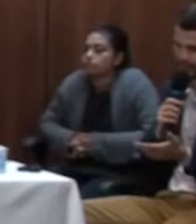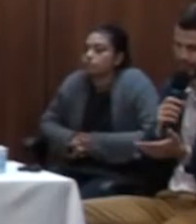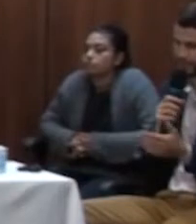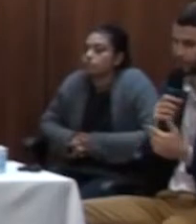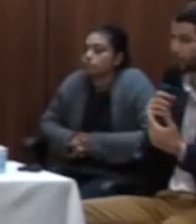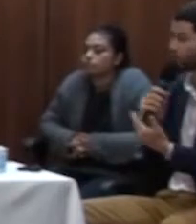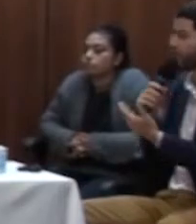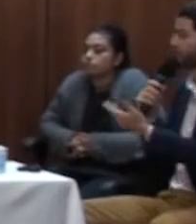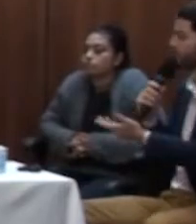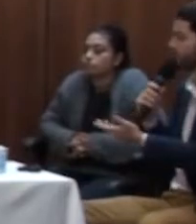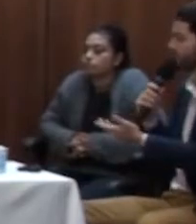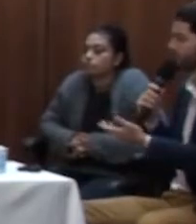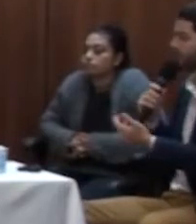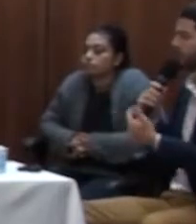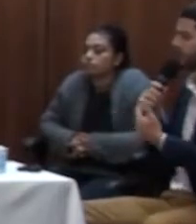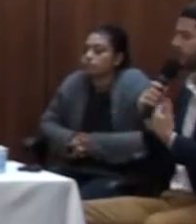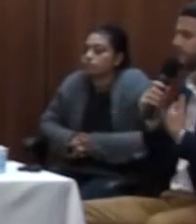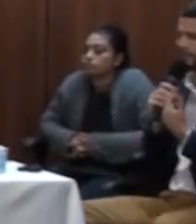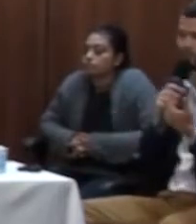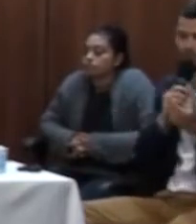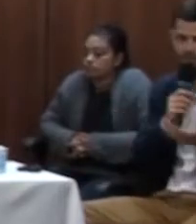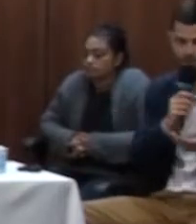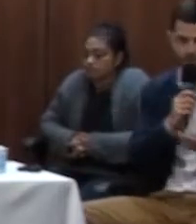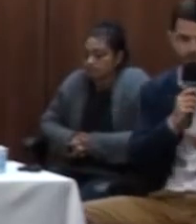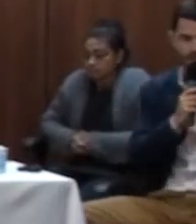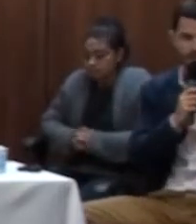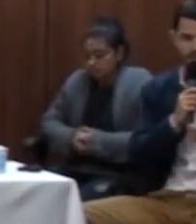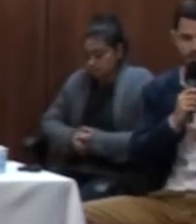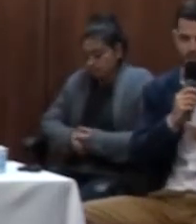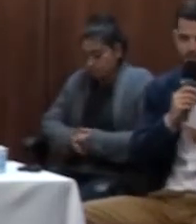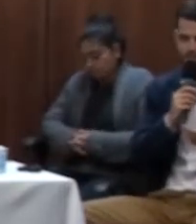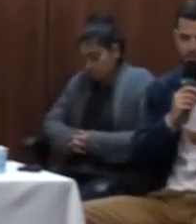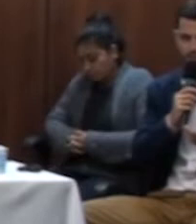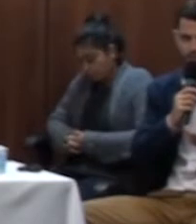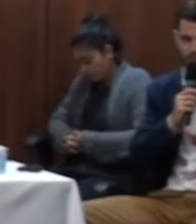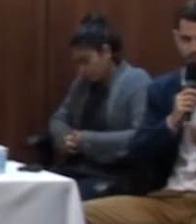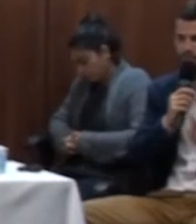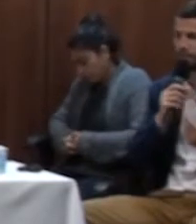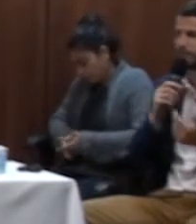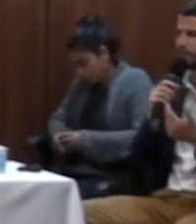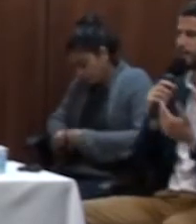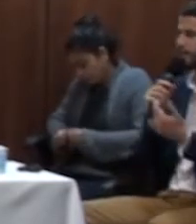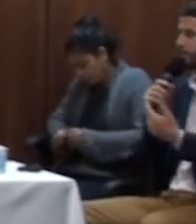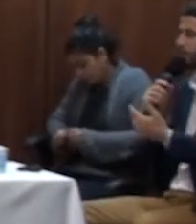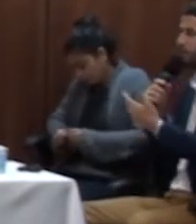de análise, que gerou um relatório que está disponível, eu acho, no âmbito do núcleo,